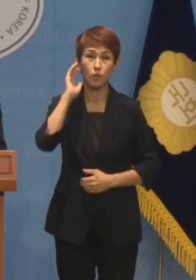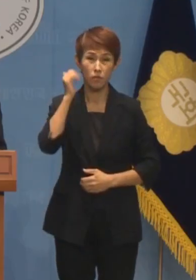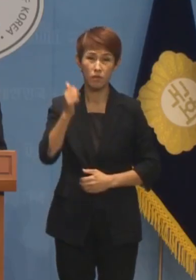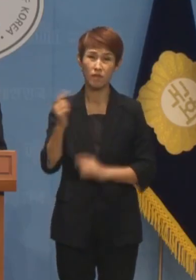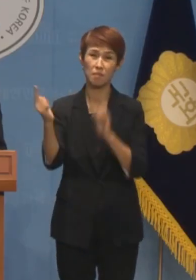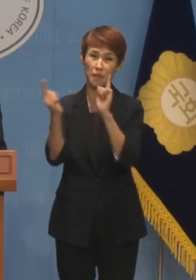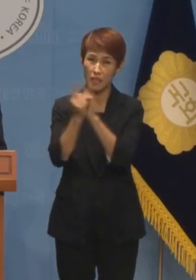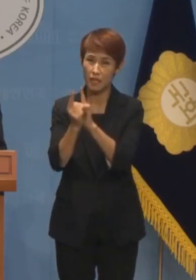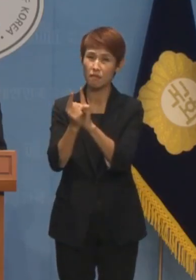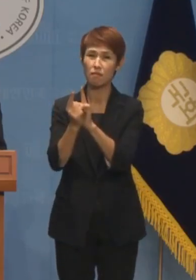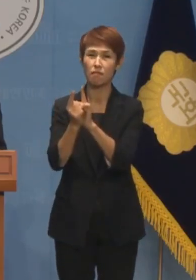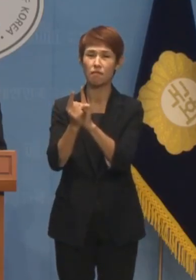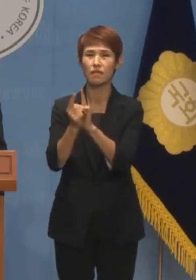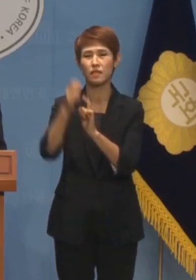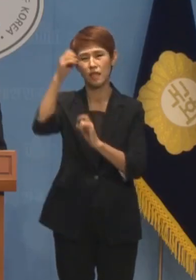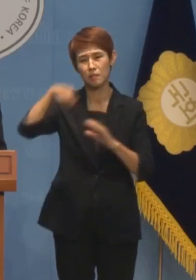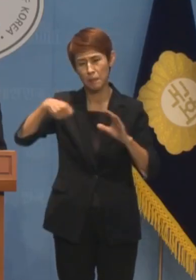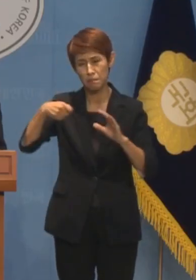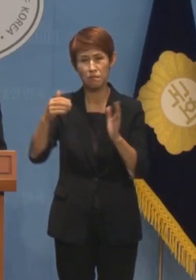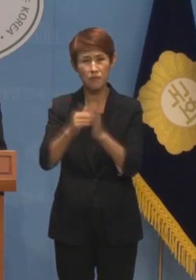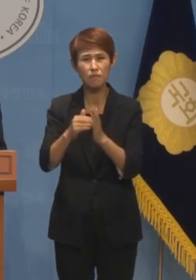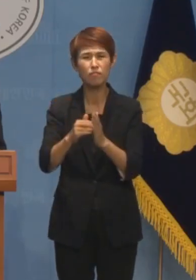대통령과의 빈손 만찬입니까?